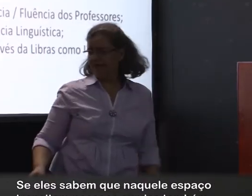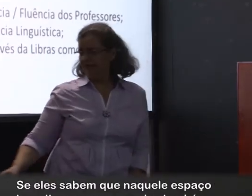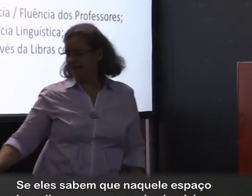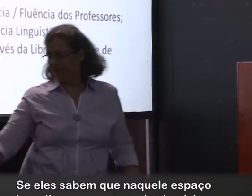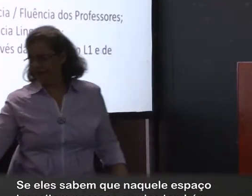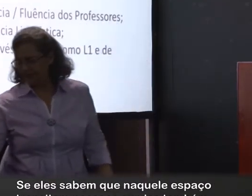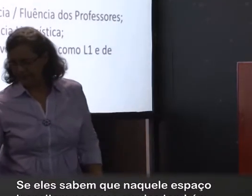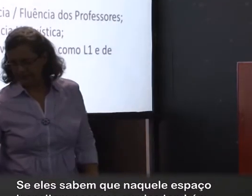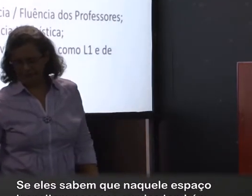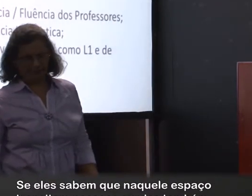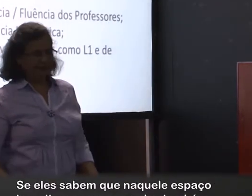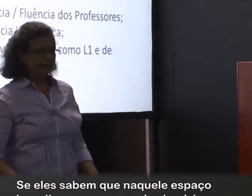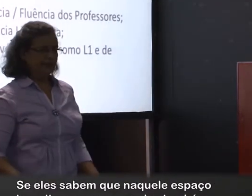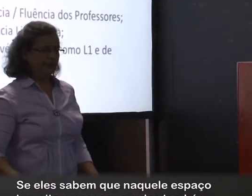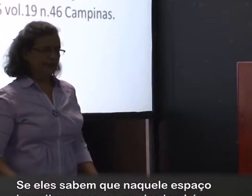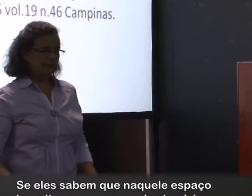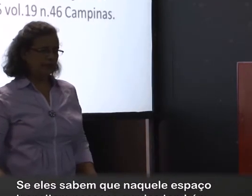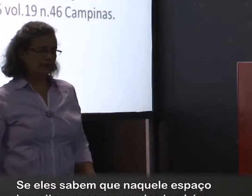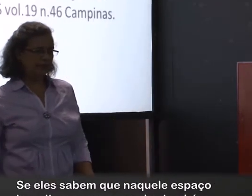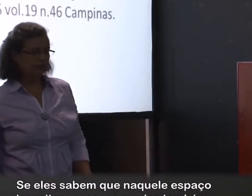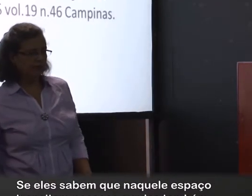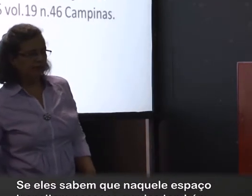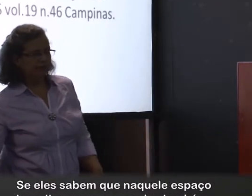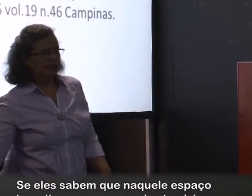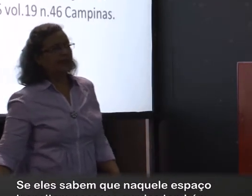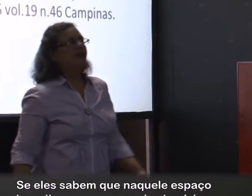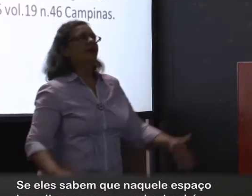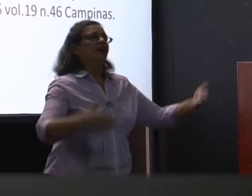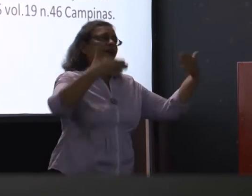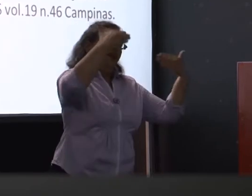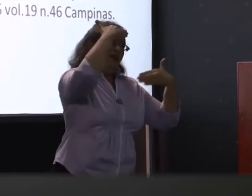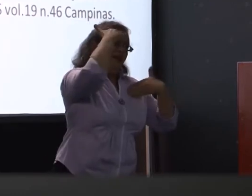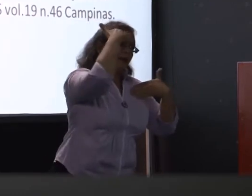que aquele espaço é um espaço que transita pessoas surdas também.